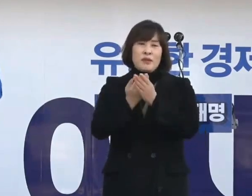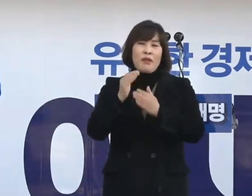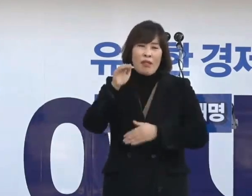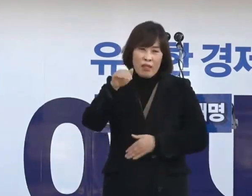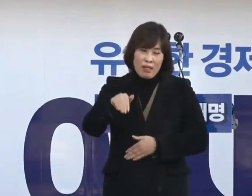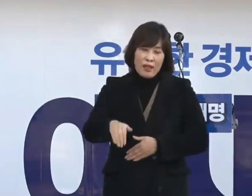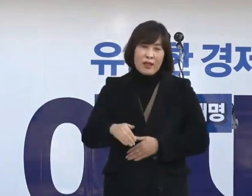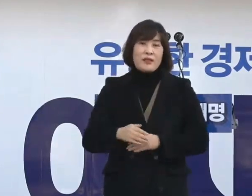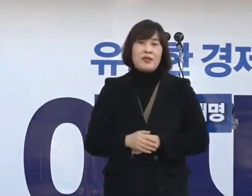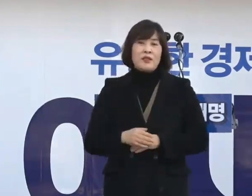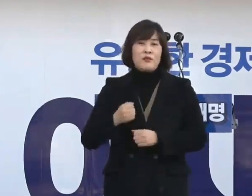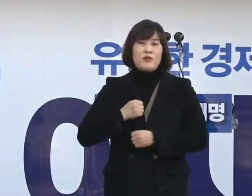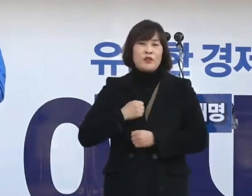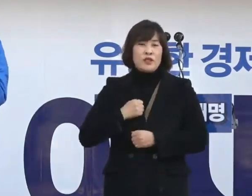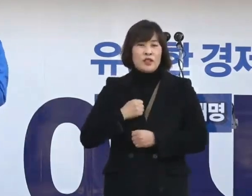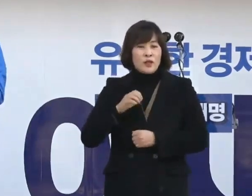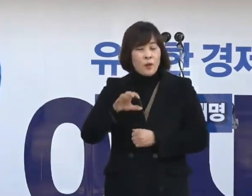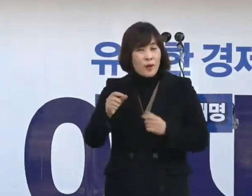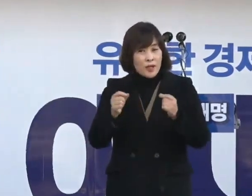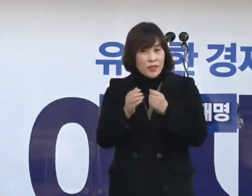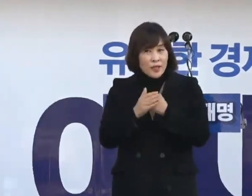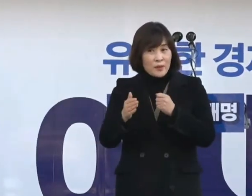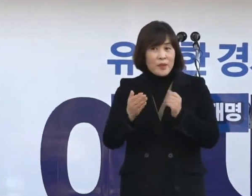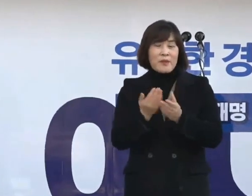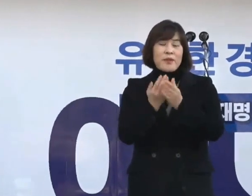됩니다. 그래서 제가 했습니다.